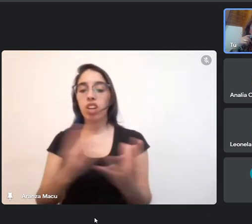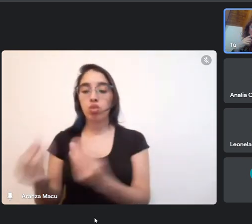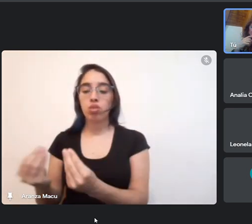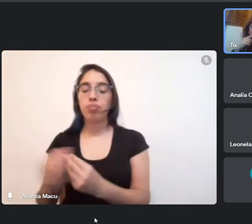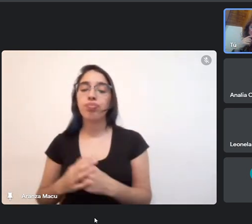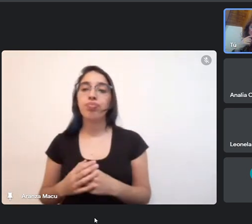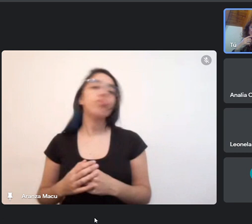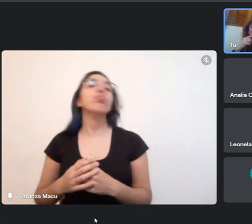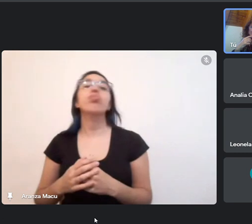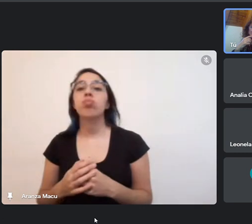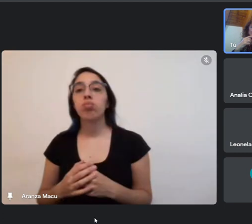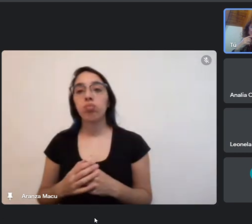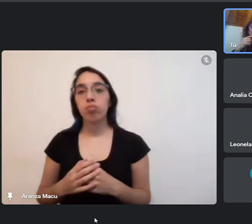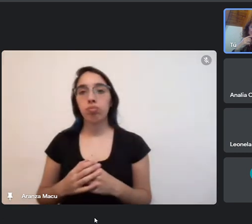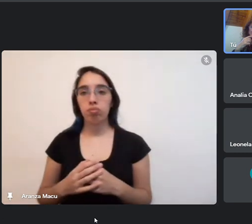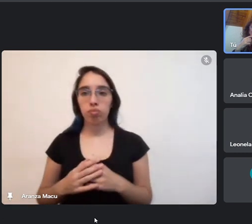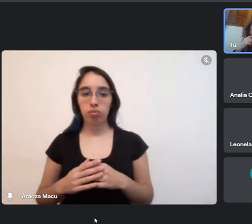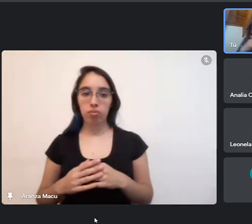Bien.